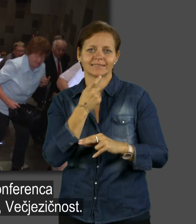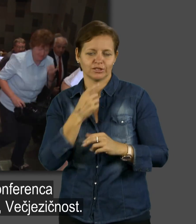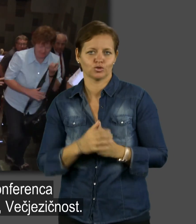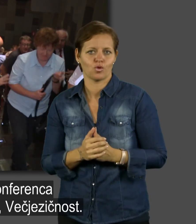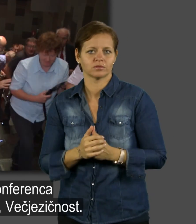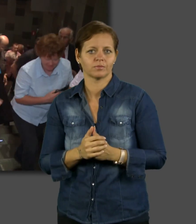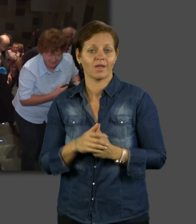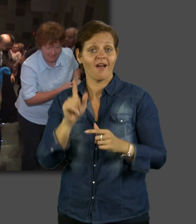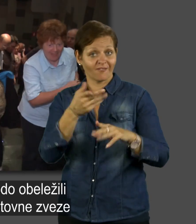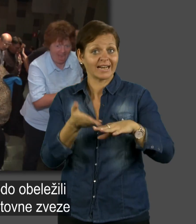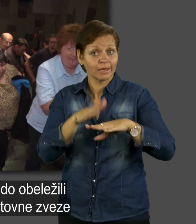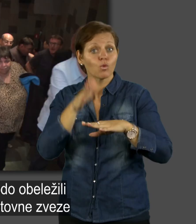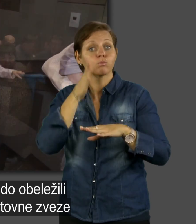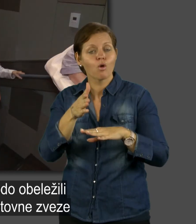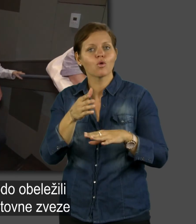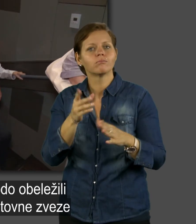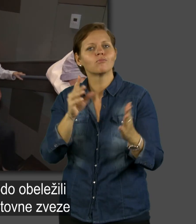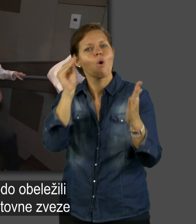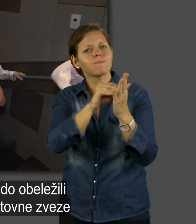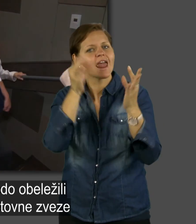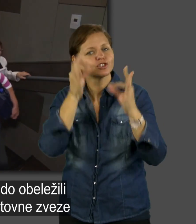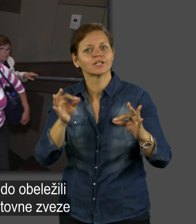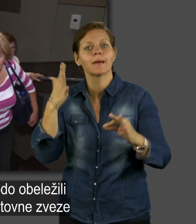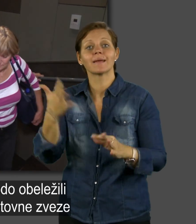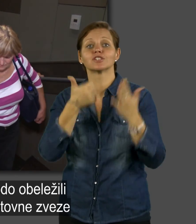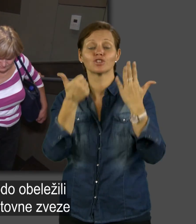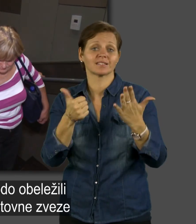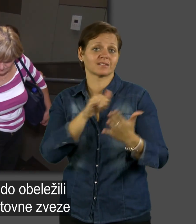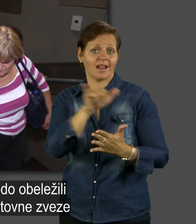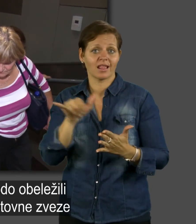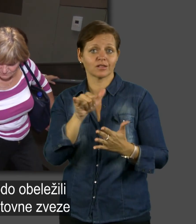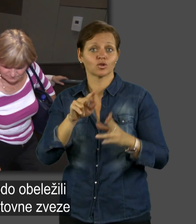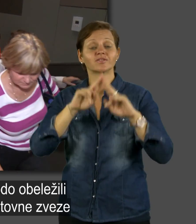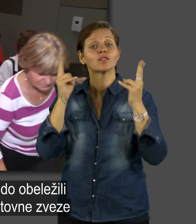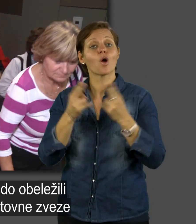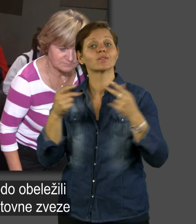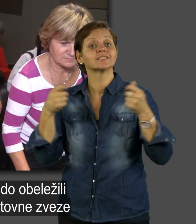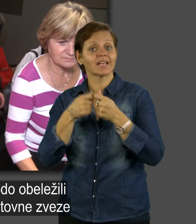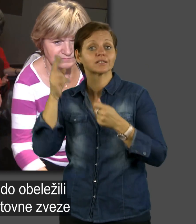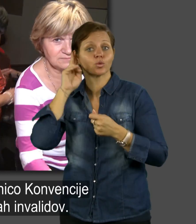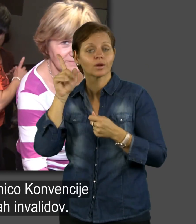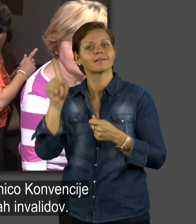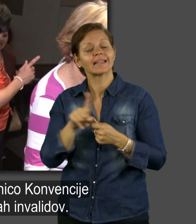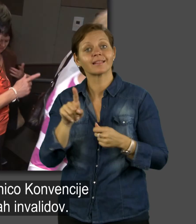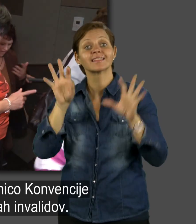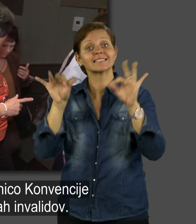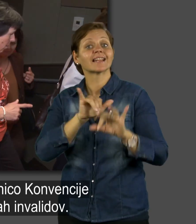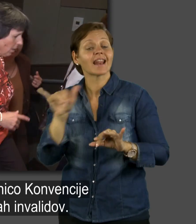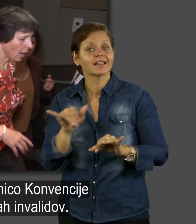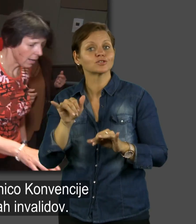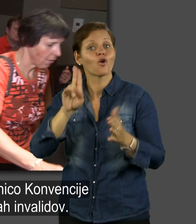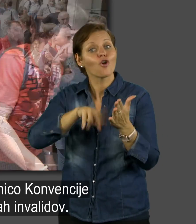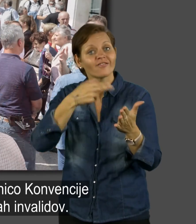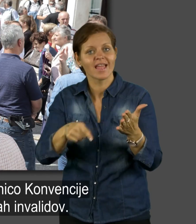večjezičnost. V Rimu pa bodo obeležili 65-letnico Svetovne zveze gluhih in